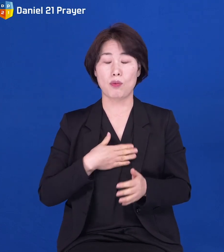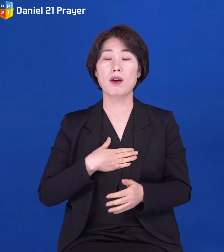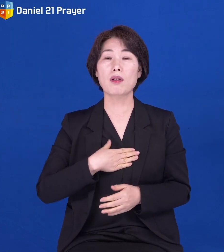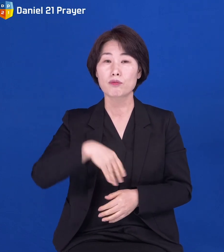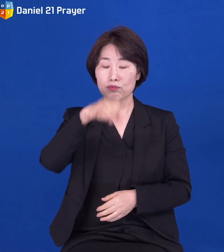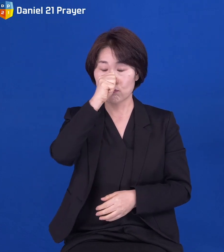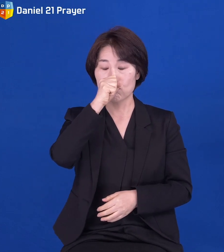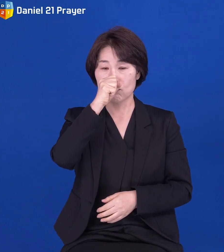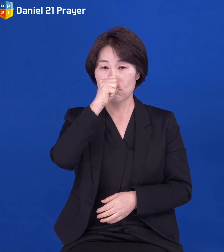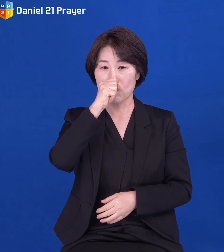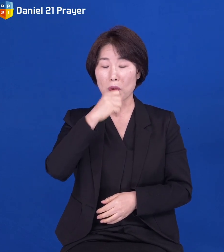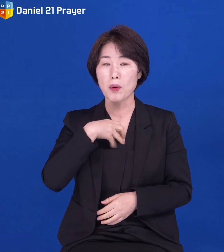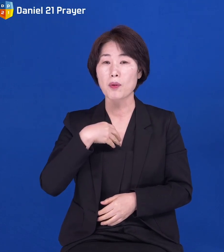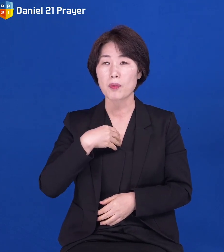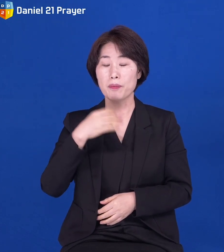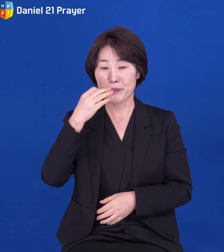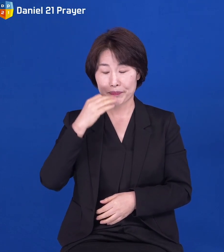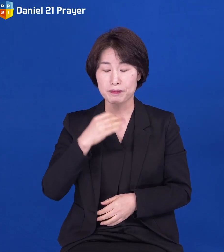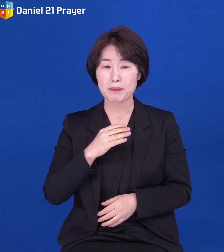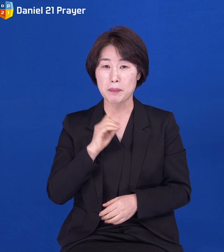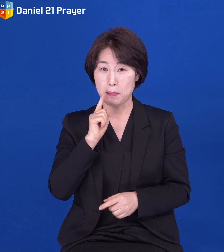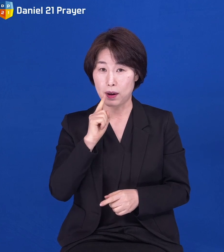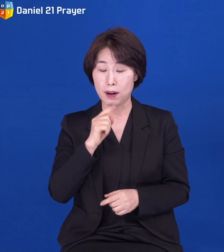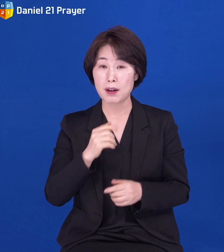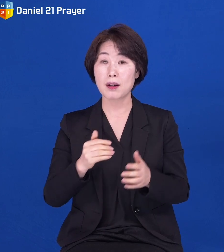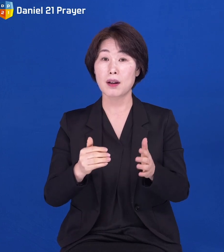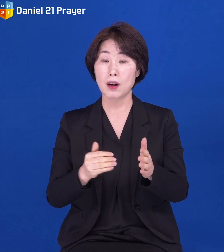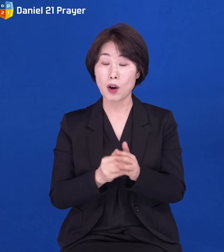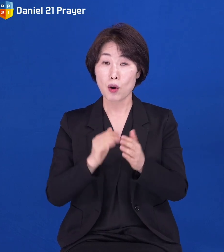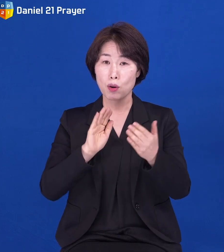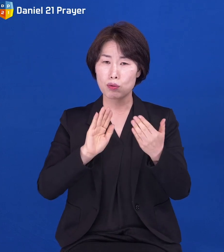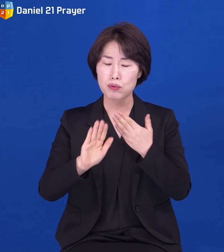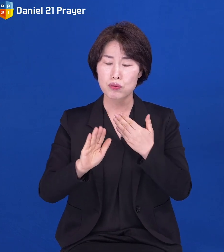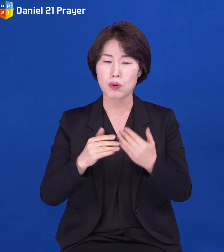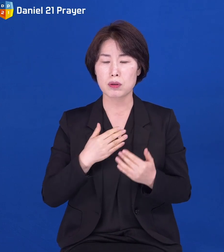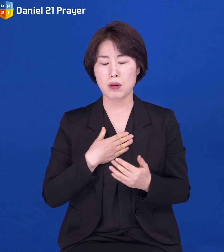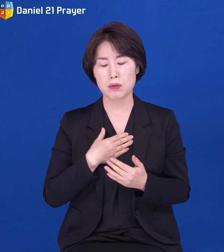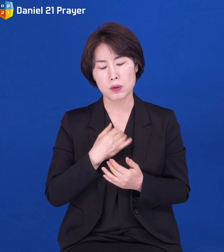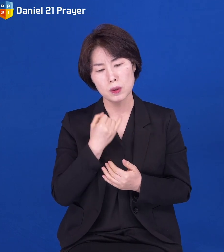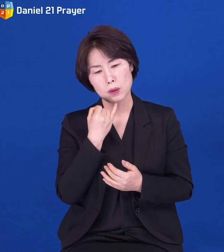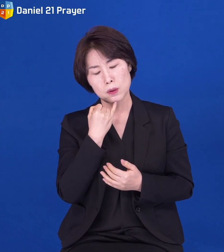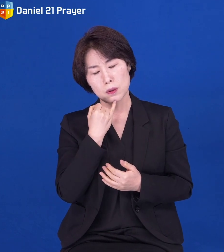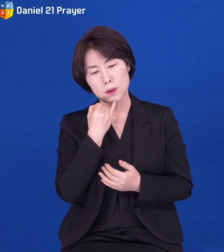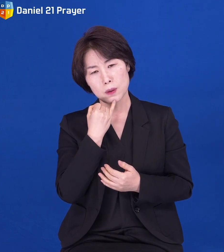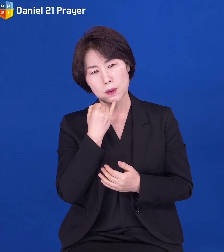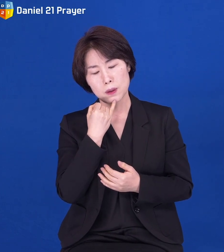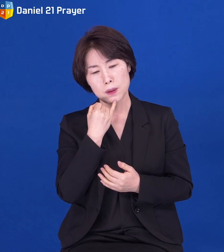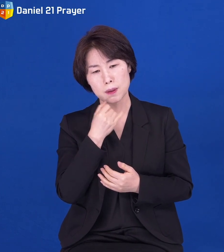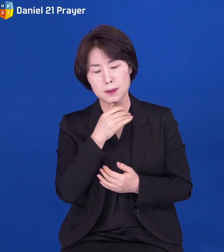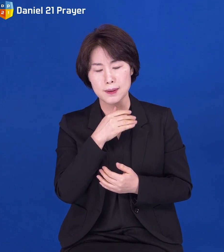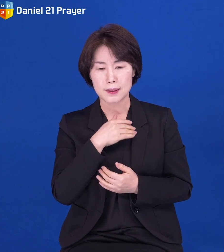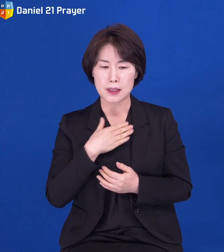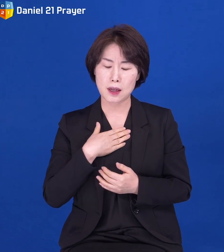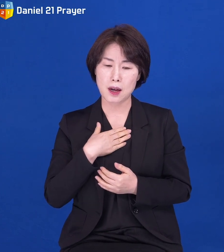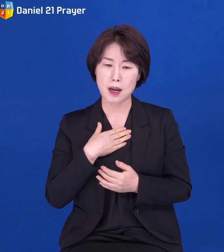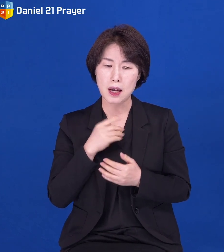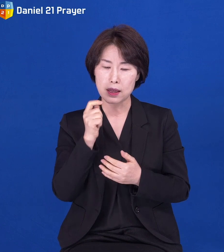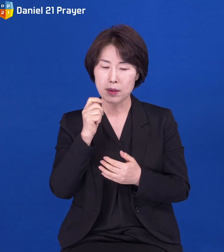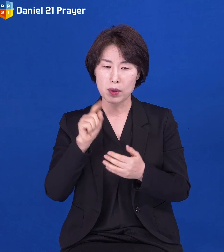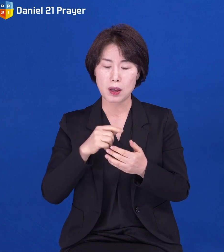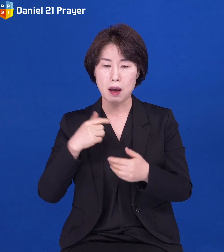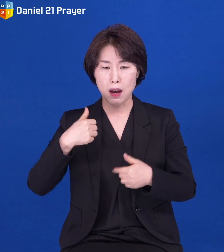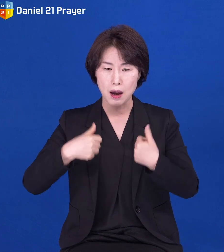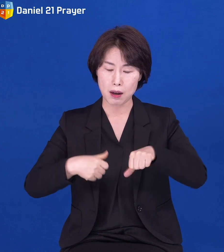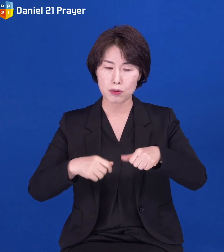모르게. 근데 뭔가 그렇게 하고 나서 정말 괜찮을까? 정말 방송을 해도 될까? 아이를 데리고.